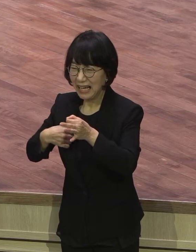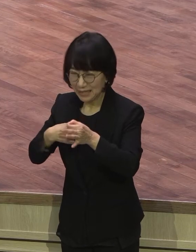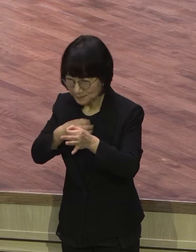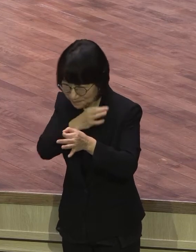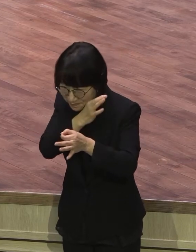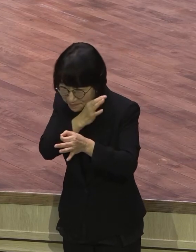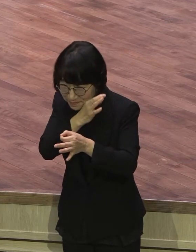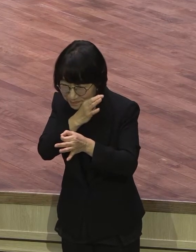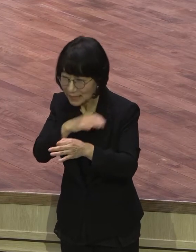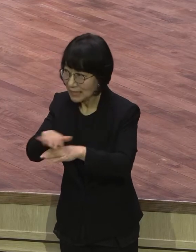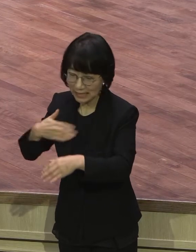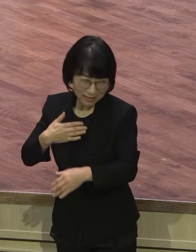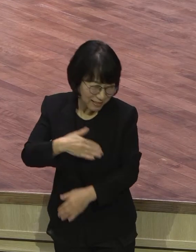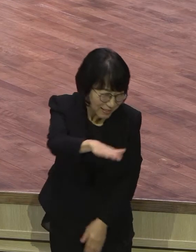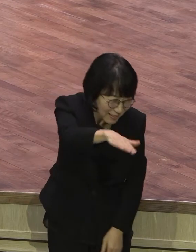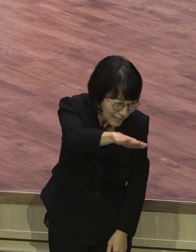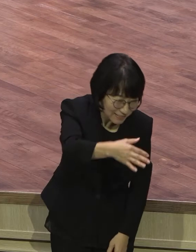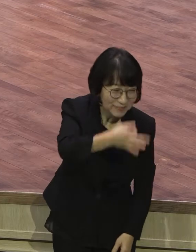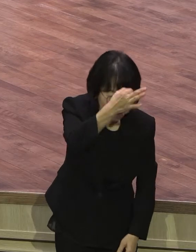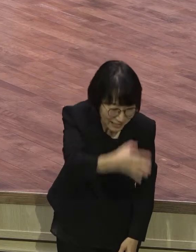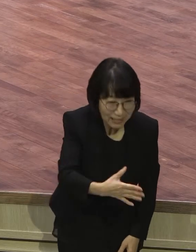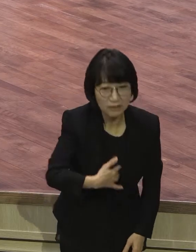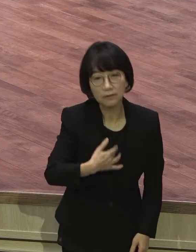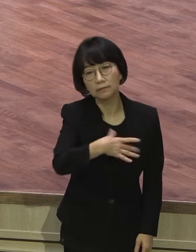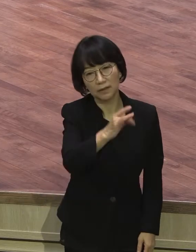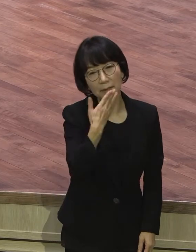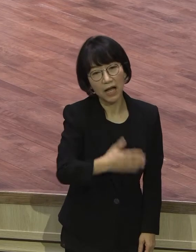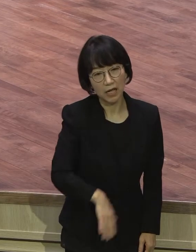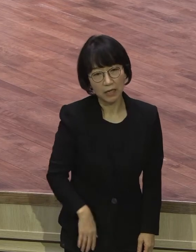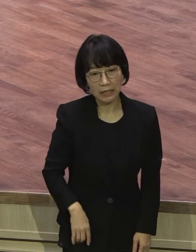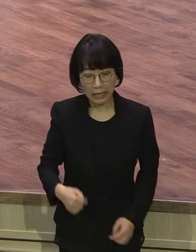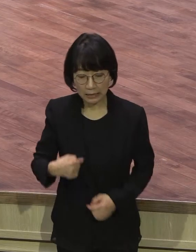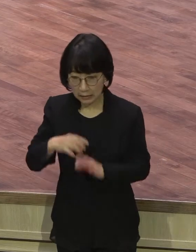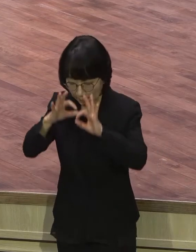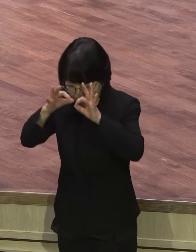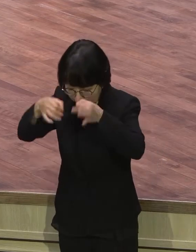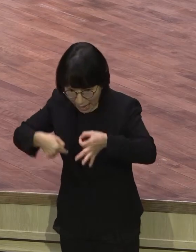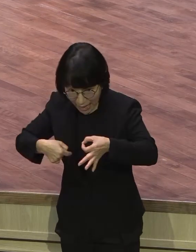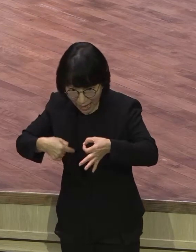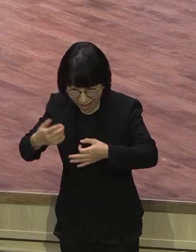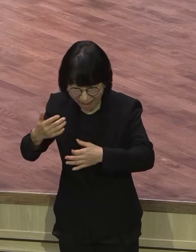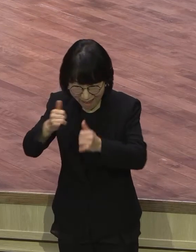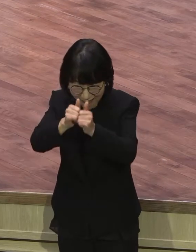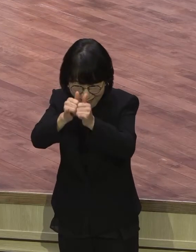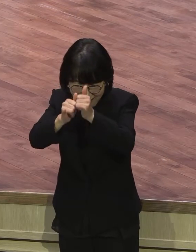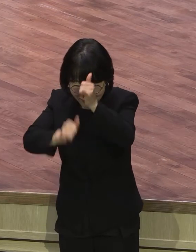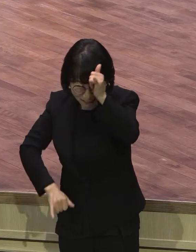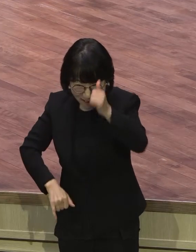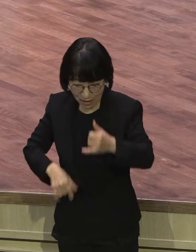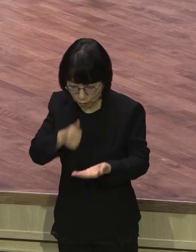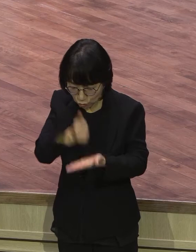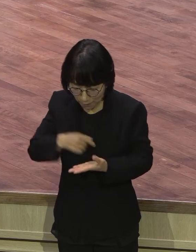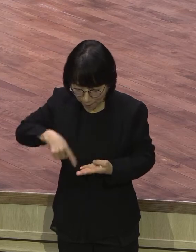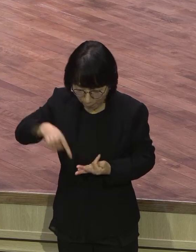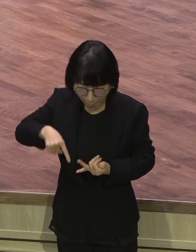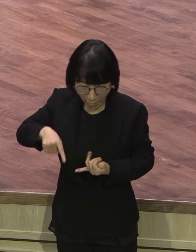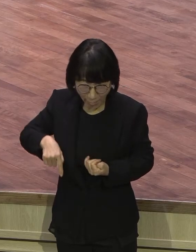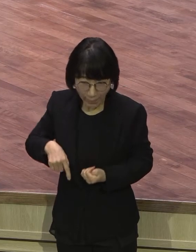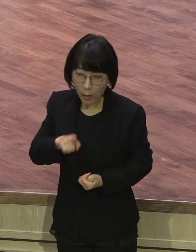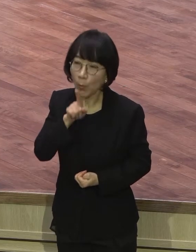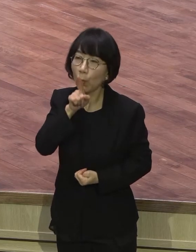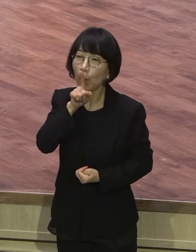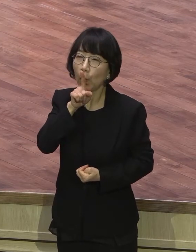그게 답이에요. 사람이 양심이 있어야지. 자기 지은 죄 얼마나 많은데 다 숨겨놓고 다른 사람 실수하면 가지고 계속